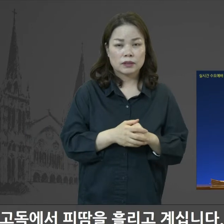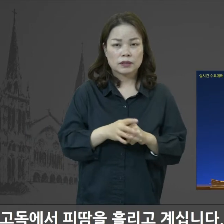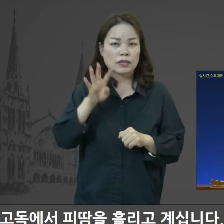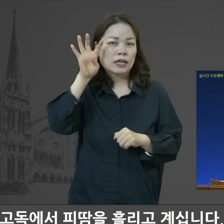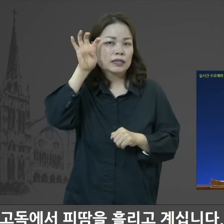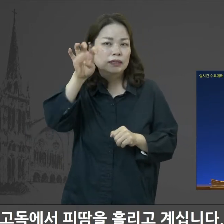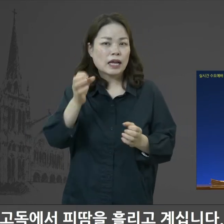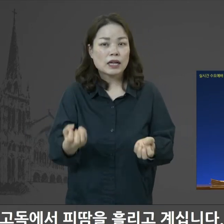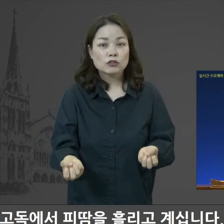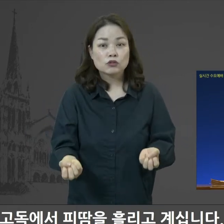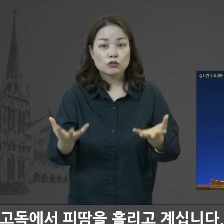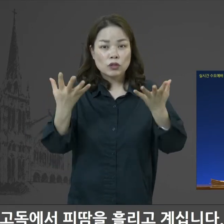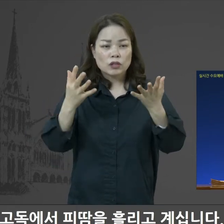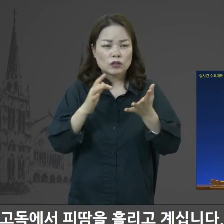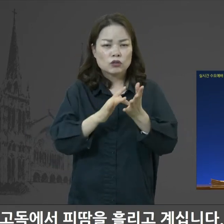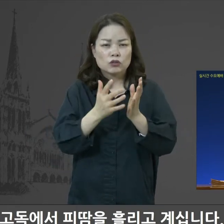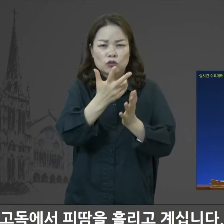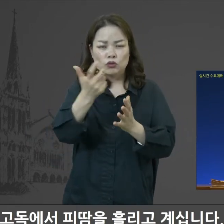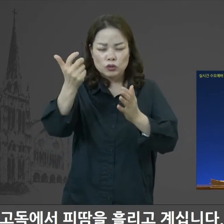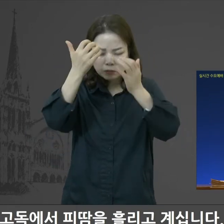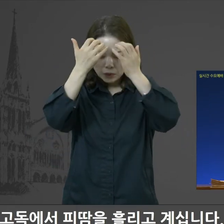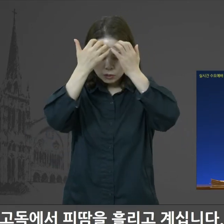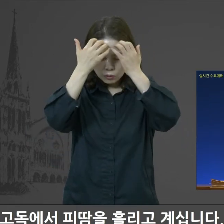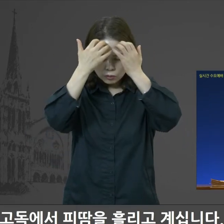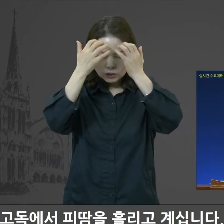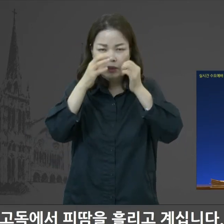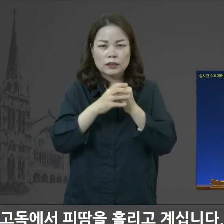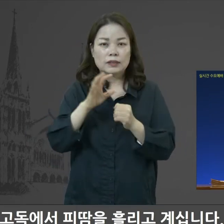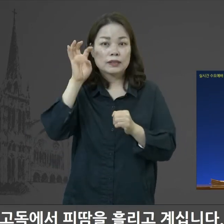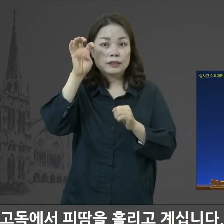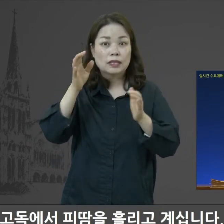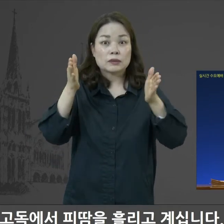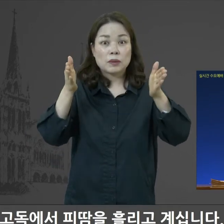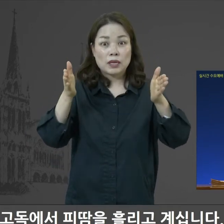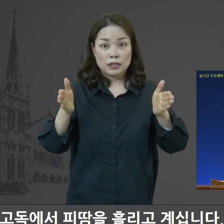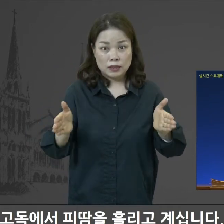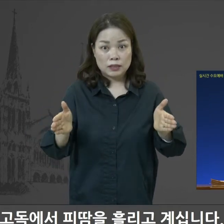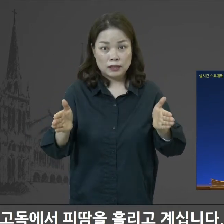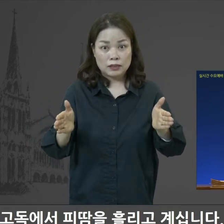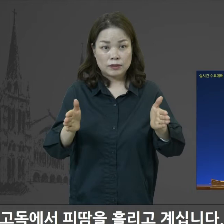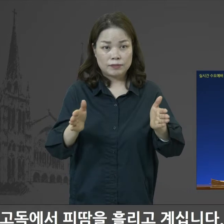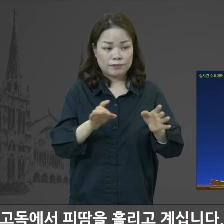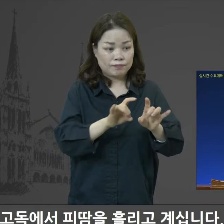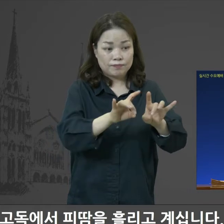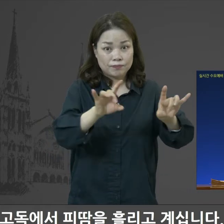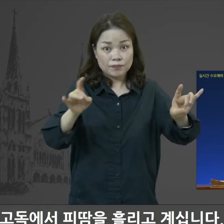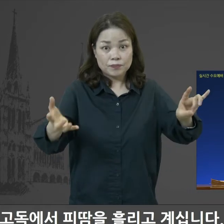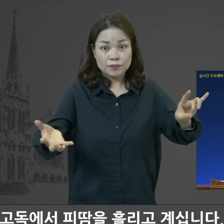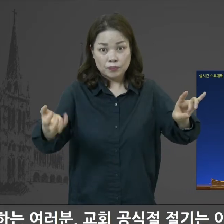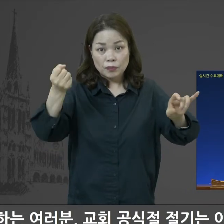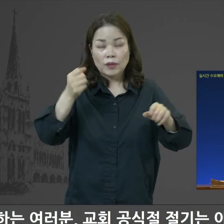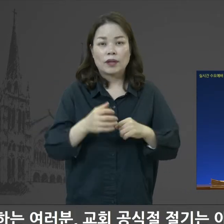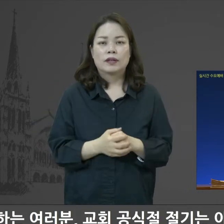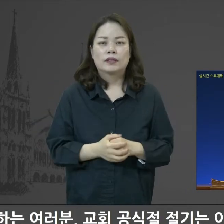사순절이라는 이름으로 주님의 고난을 묵상하는 40일의 기간을 개별적으로 가집니다. 예수님의